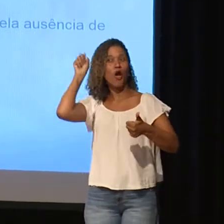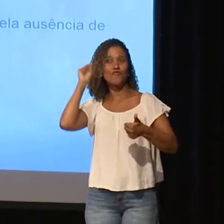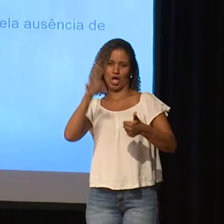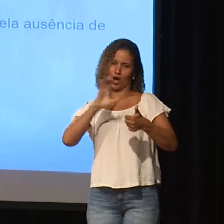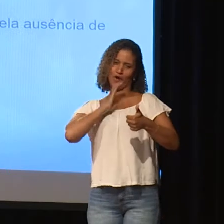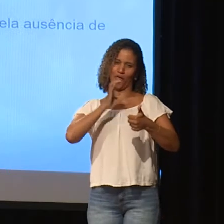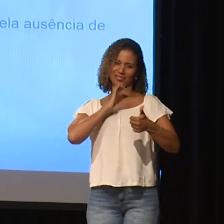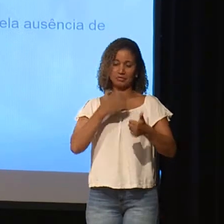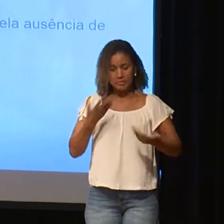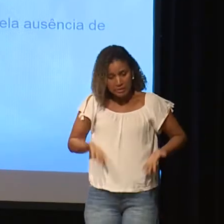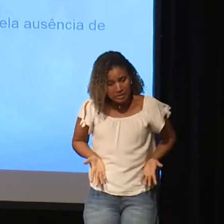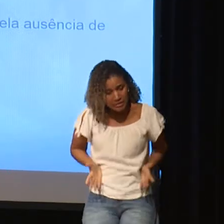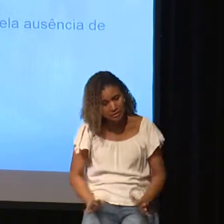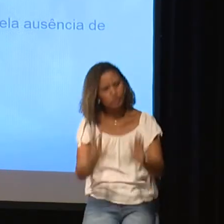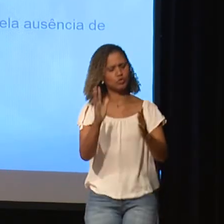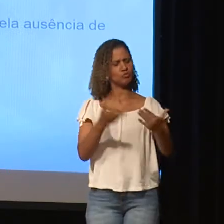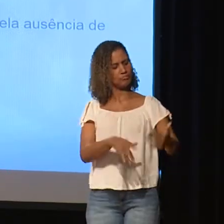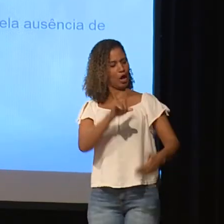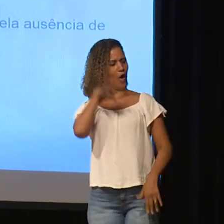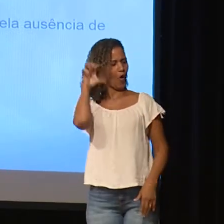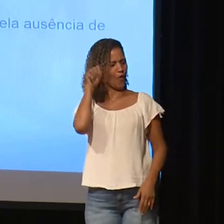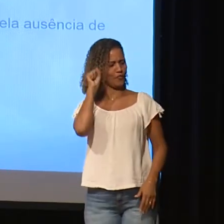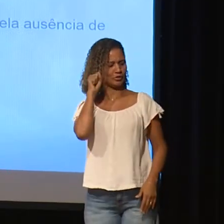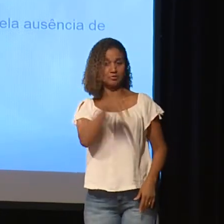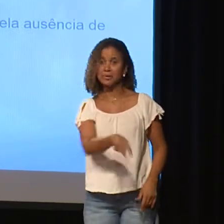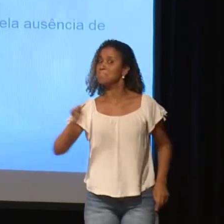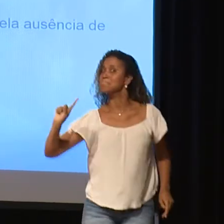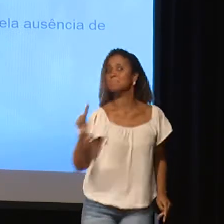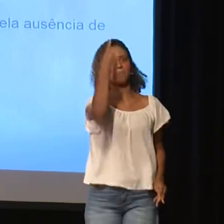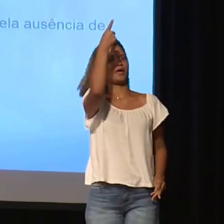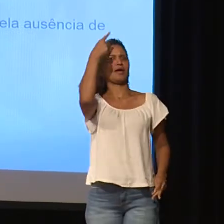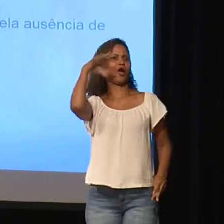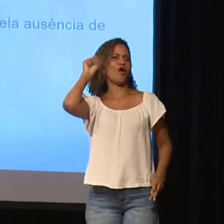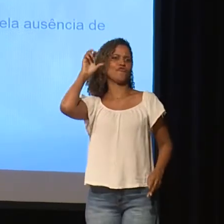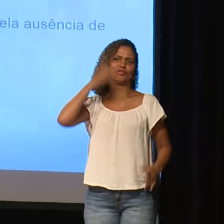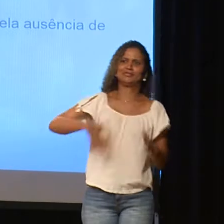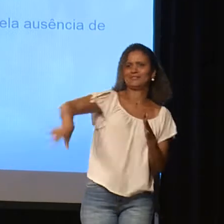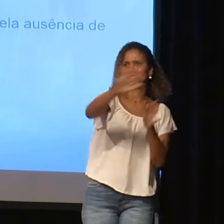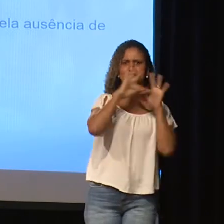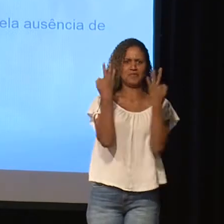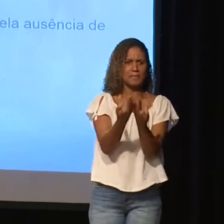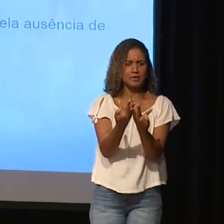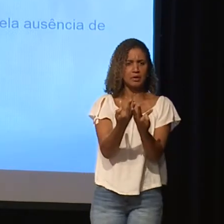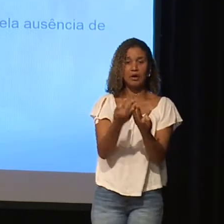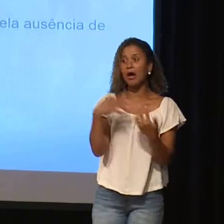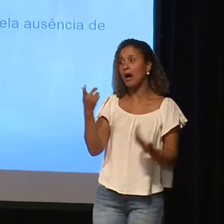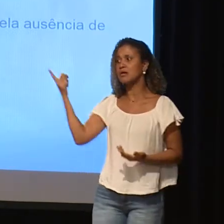a minha primeira filha é coda, né? Ela é ouvinte. E como é que eu ia lidar com isso? A primeira experiência de